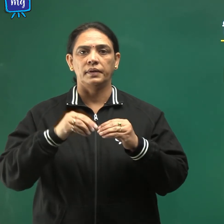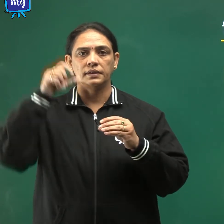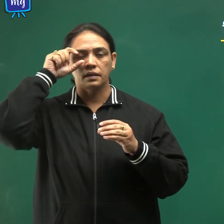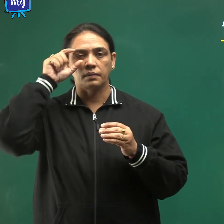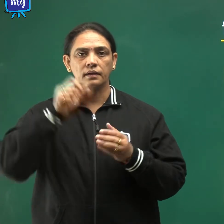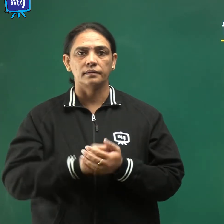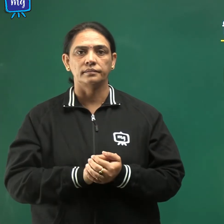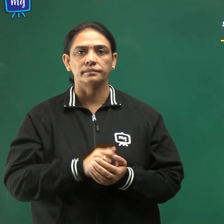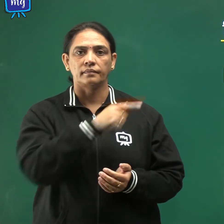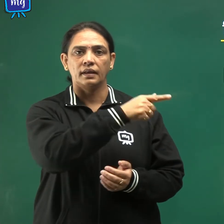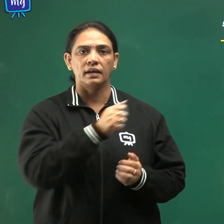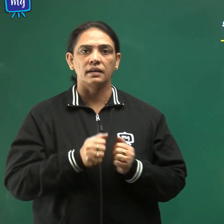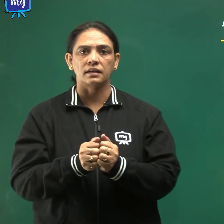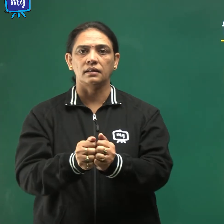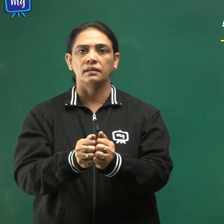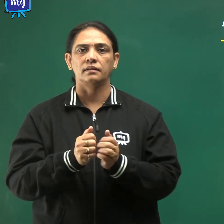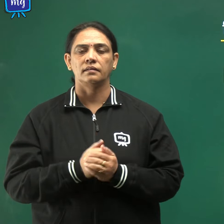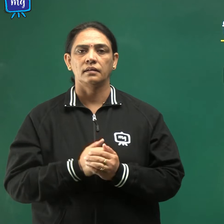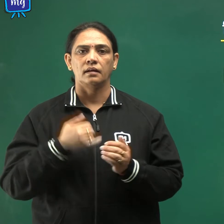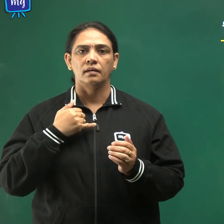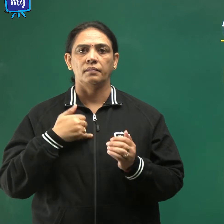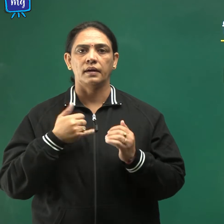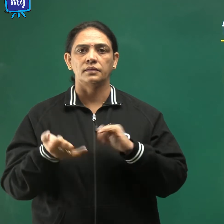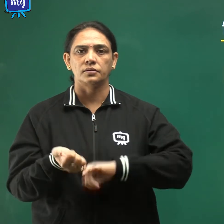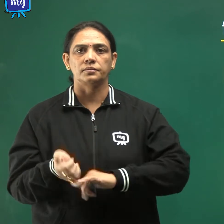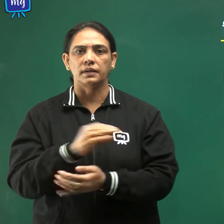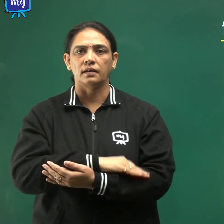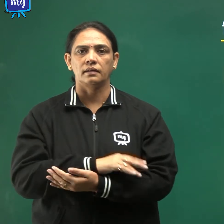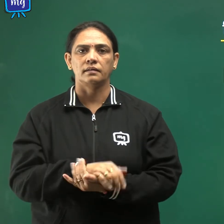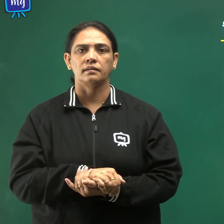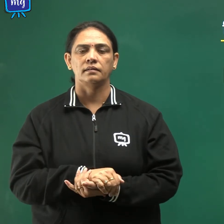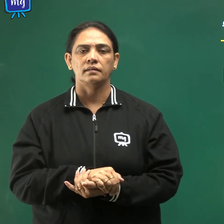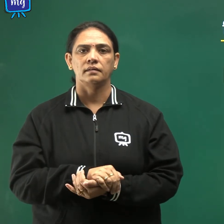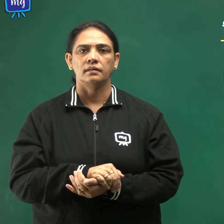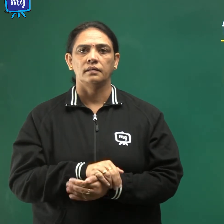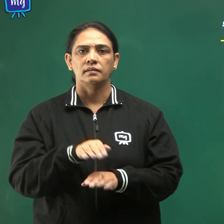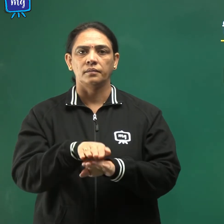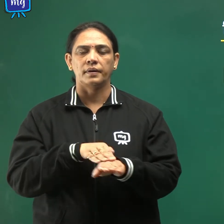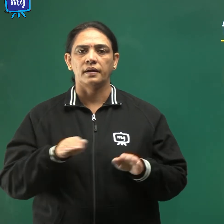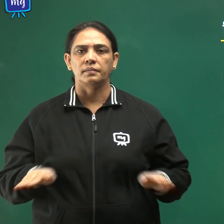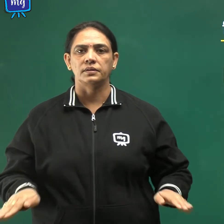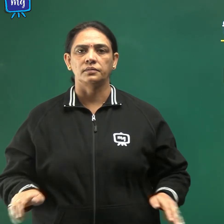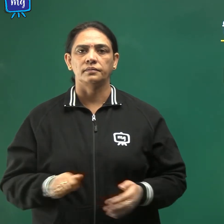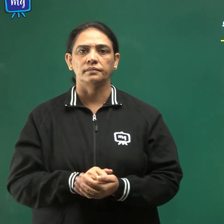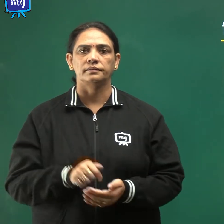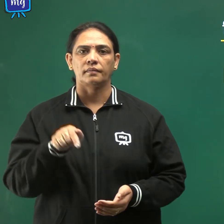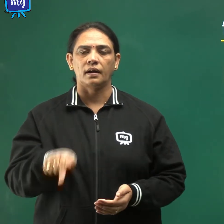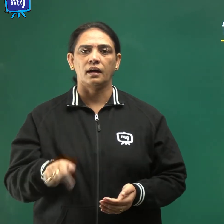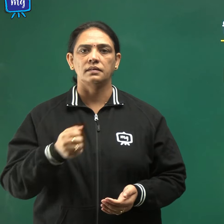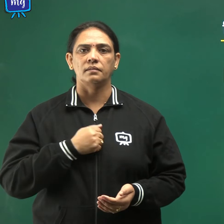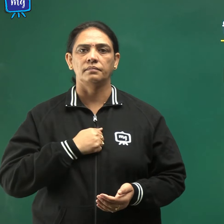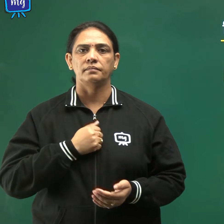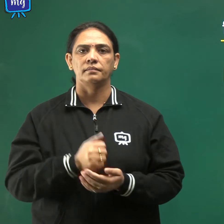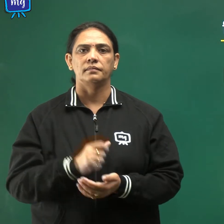शर्मा जो मेरे साथ सुष्मिता है मेरे प्यारे बच्चों आज